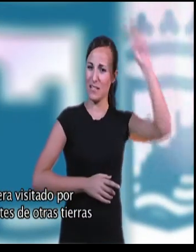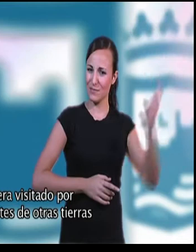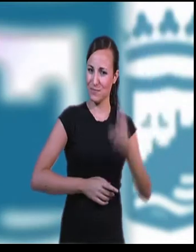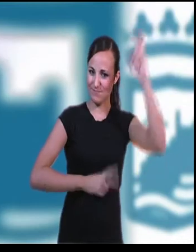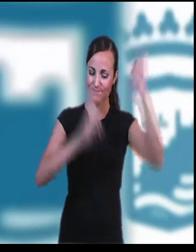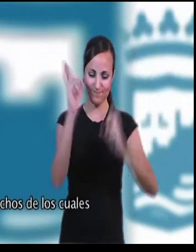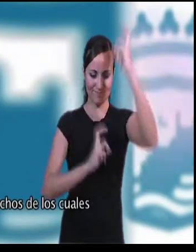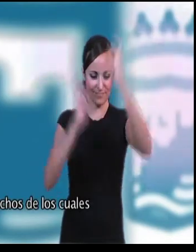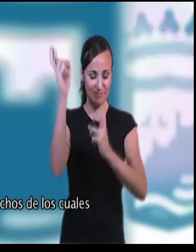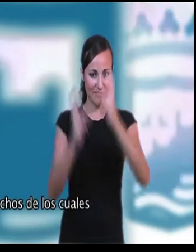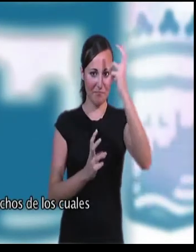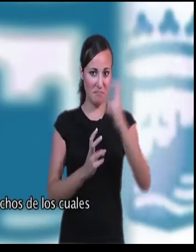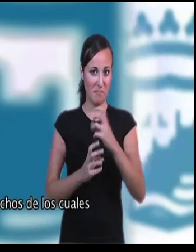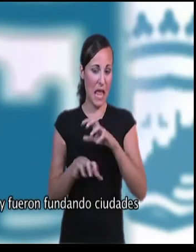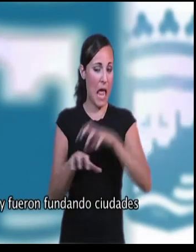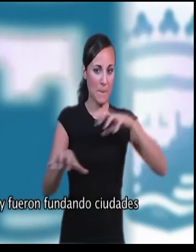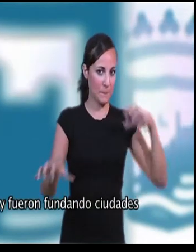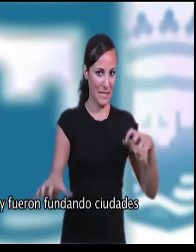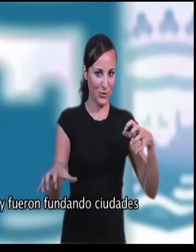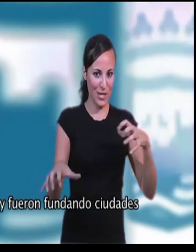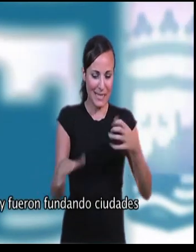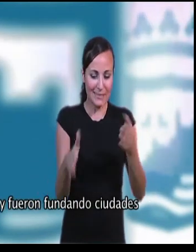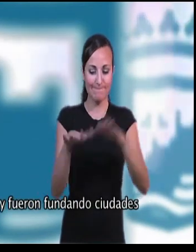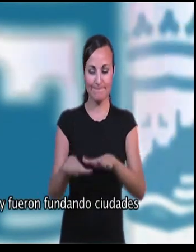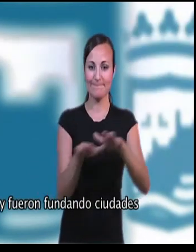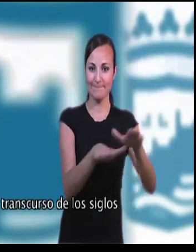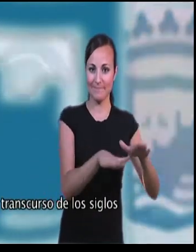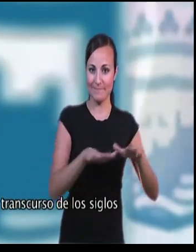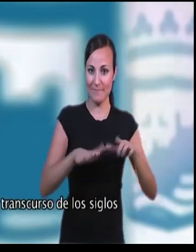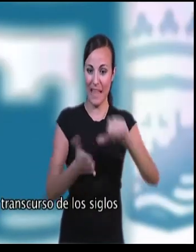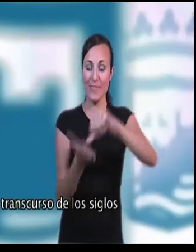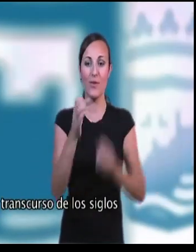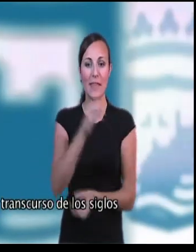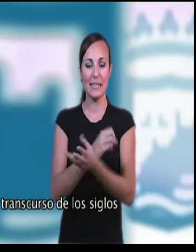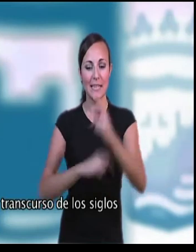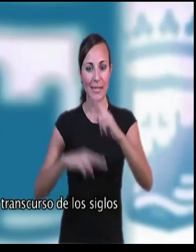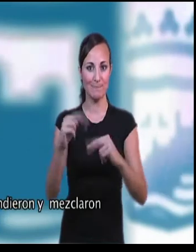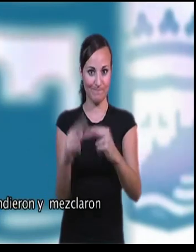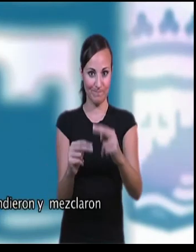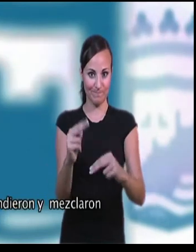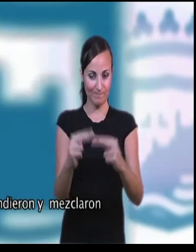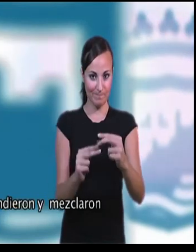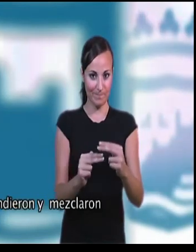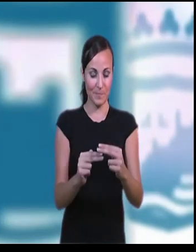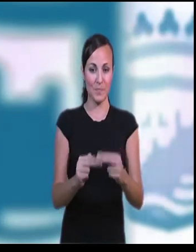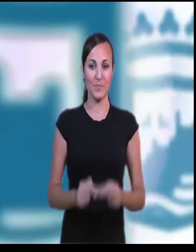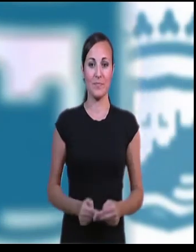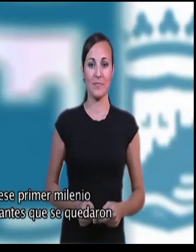tierras, muchos de los cuales se quedaron y fueron fundando ciudades que en el transcurso de los siglos se fundieron y mezclaron. En